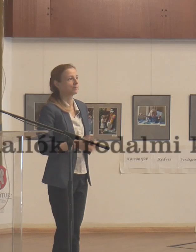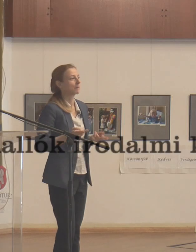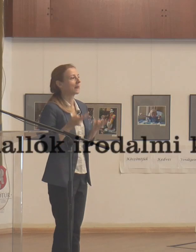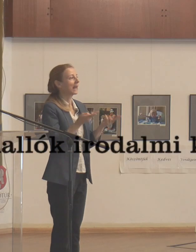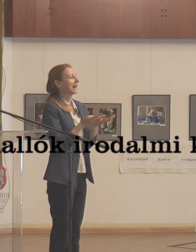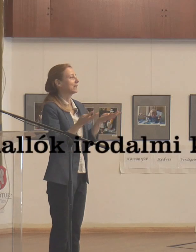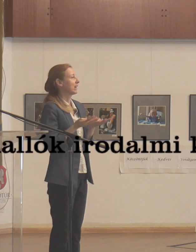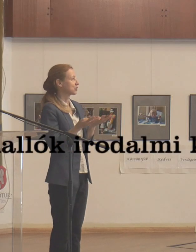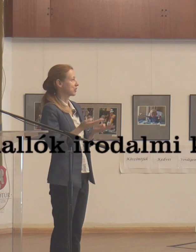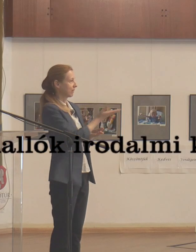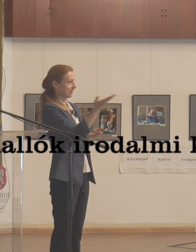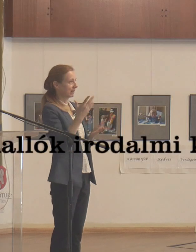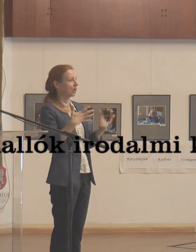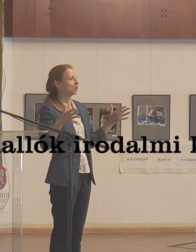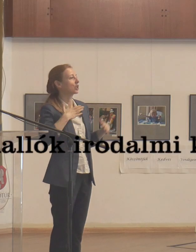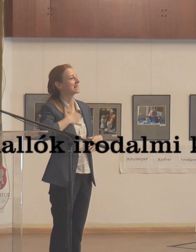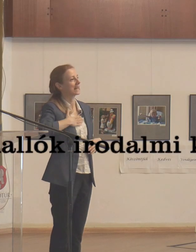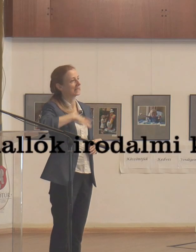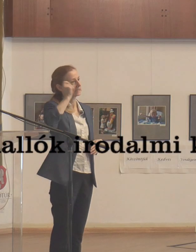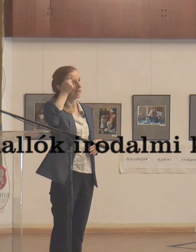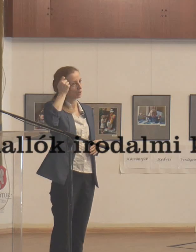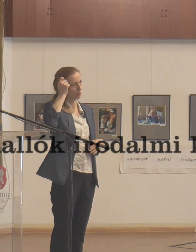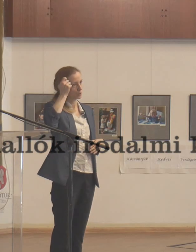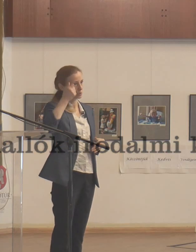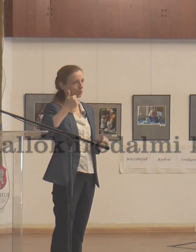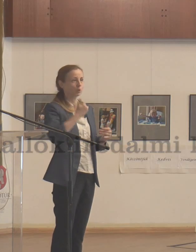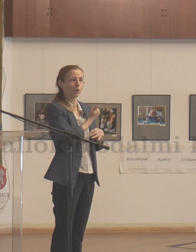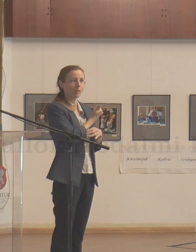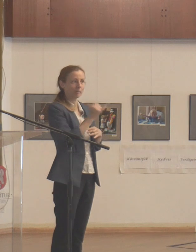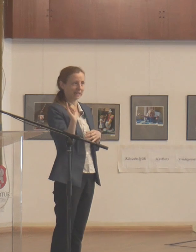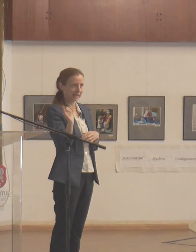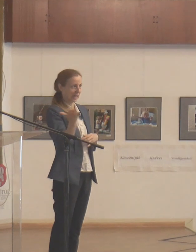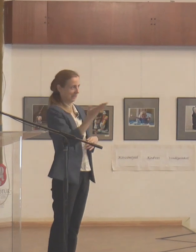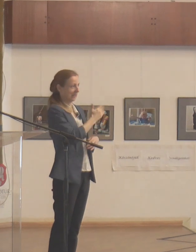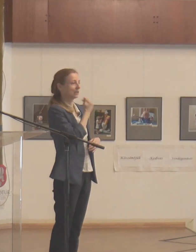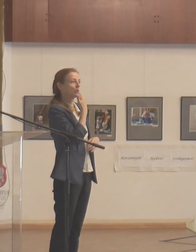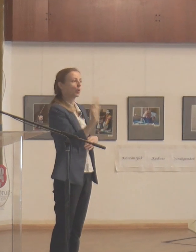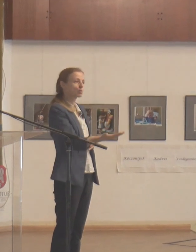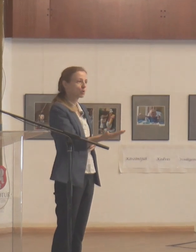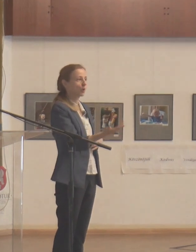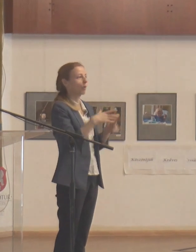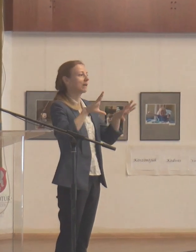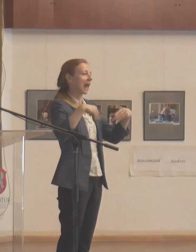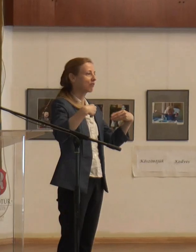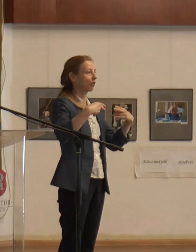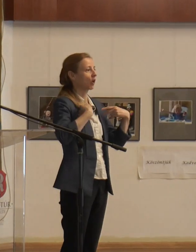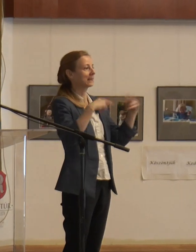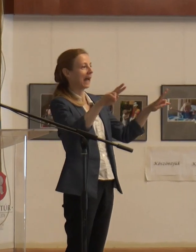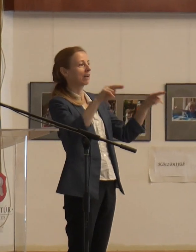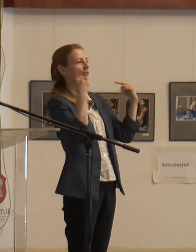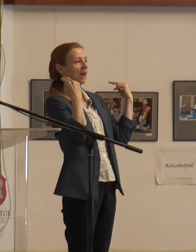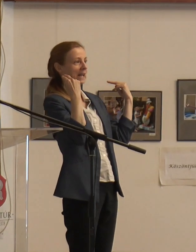A kedves vendégeim, nagyon nagy szeretettel köszöntök mindenkit. Köszönöm, hogy elfogadták a